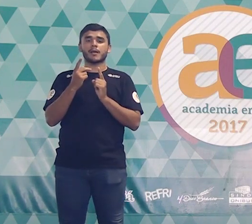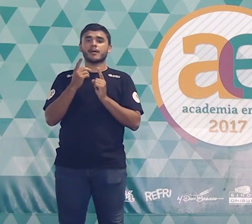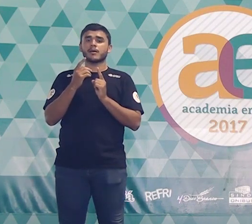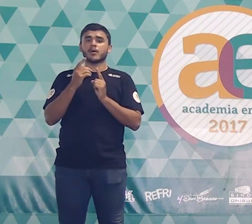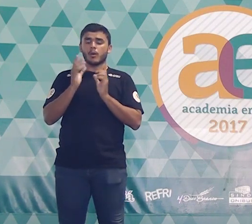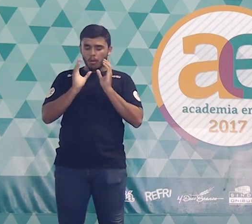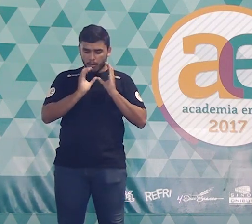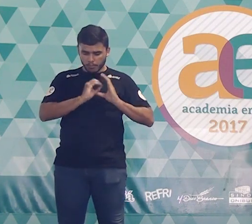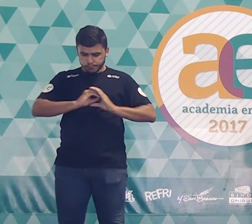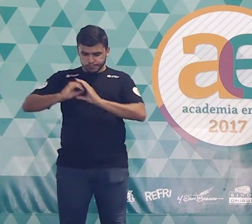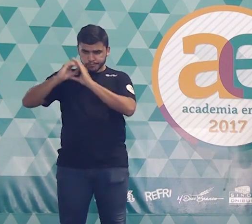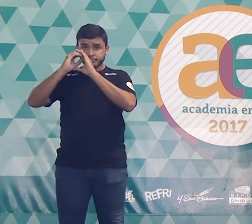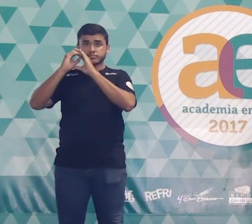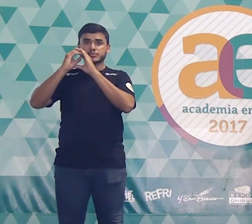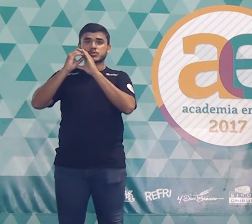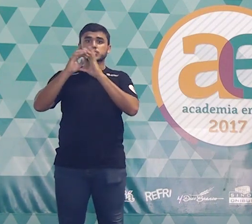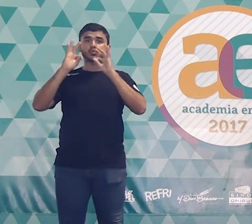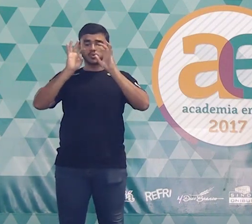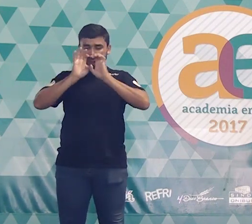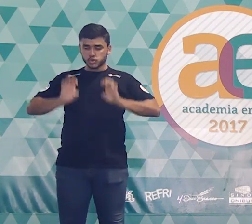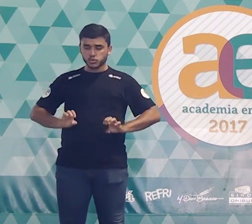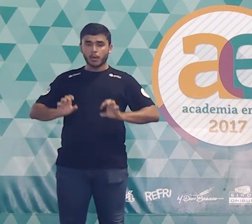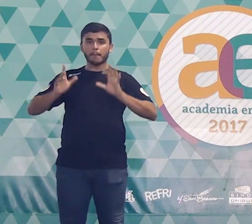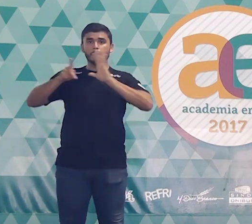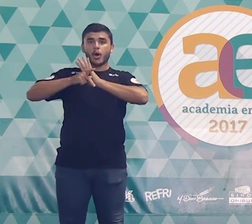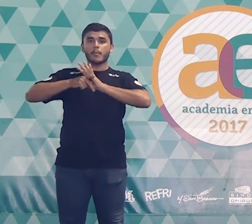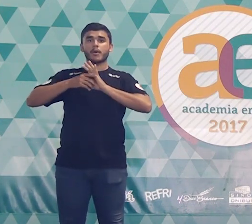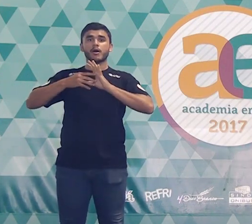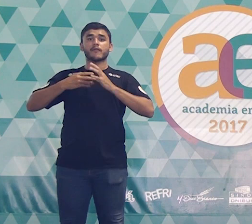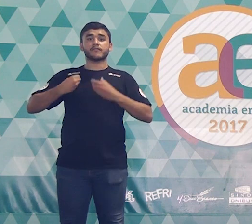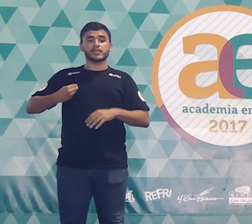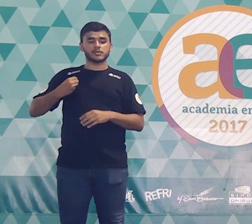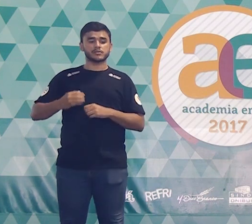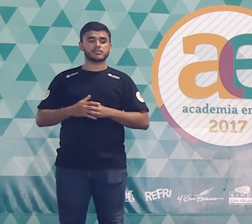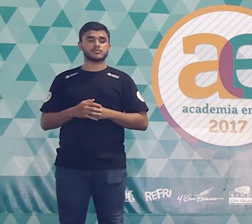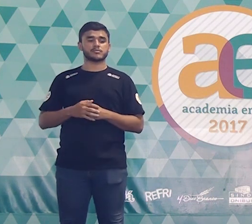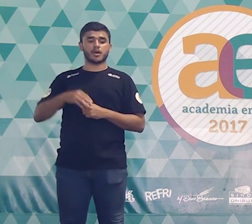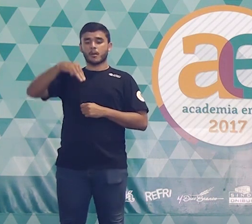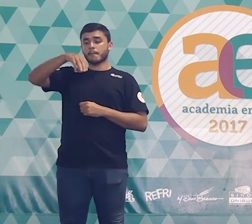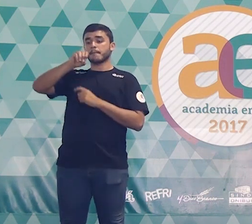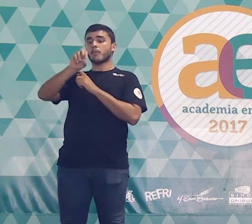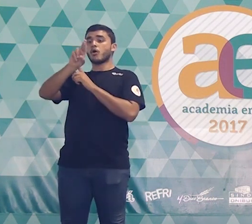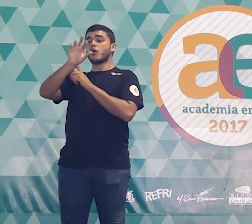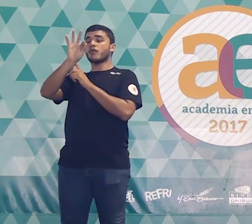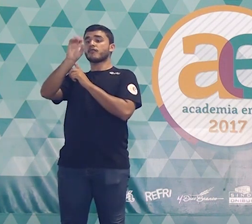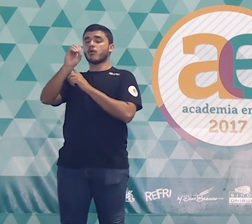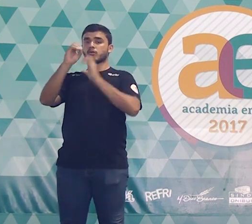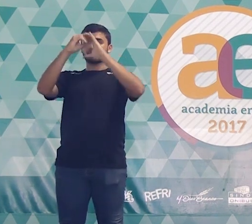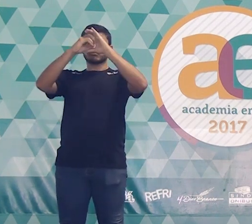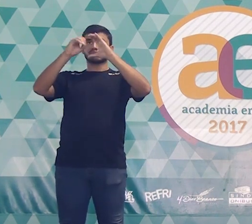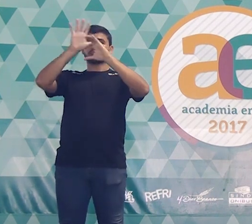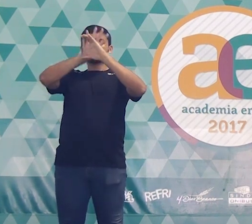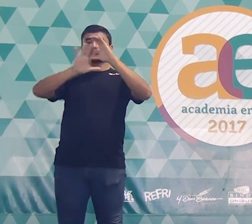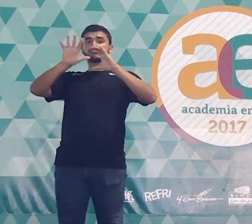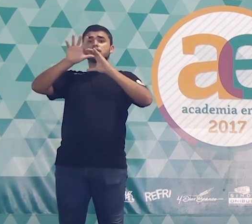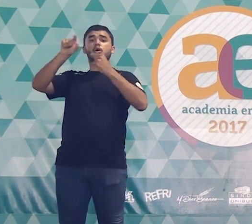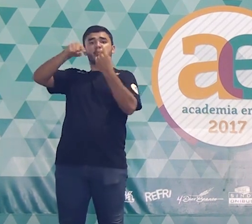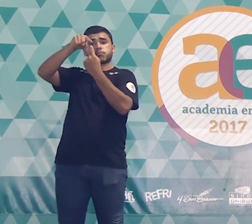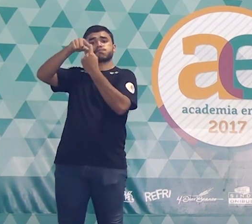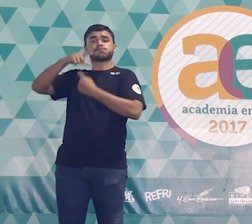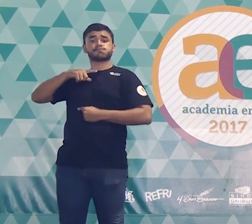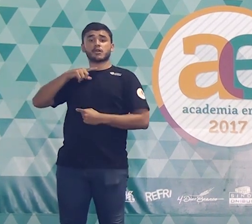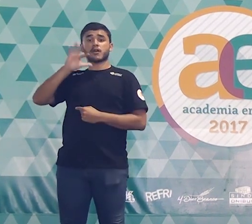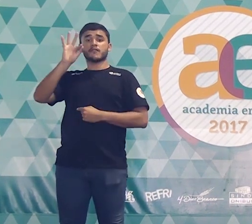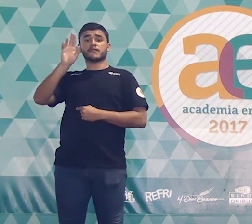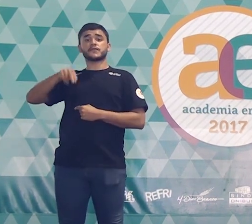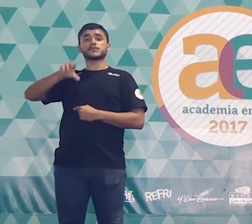tá? Morfo, que tem forma, e funcional, que apresenta função. Então, se você,